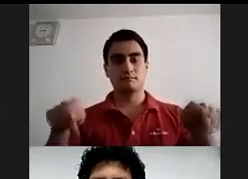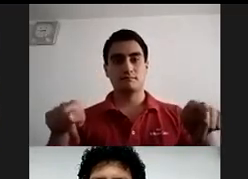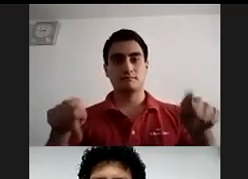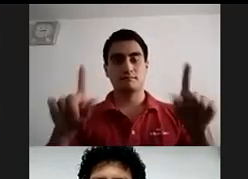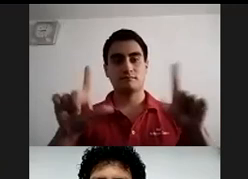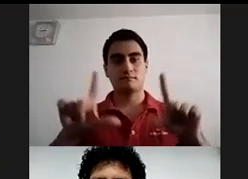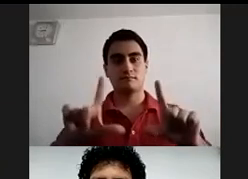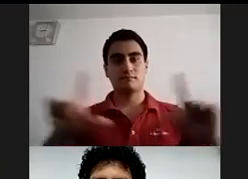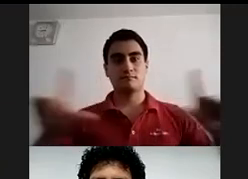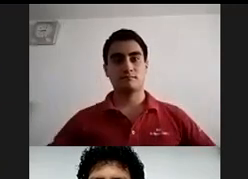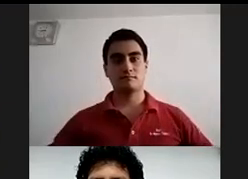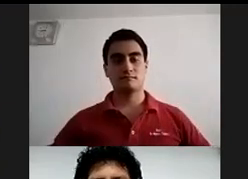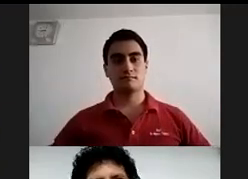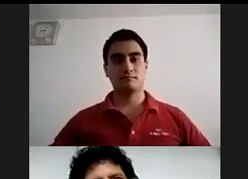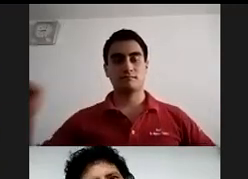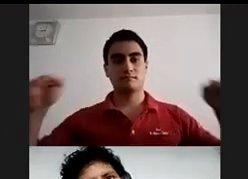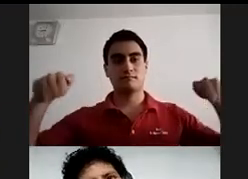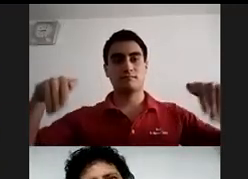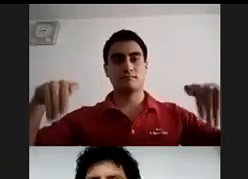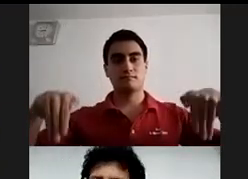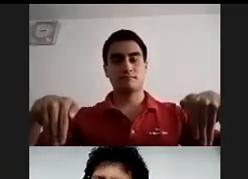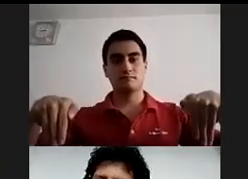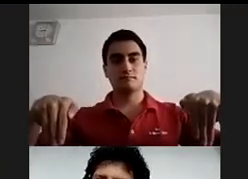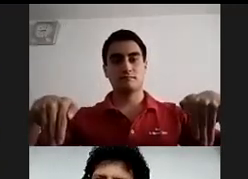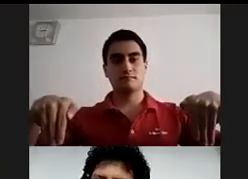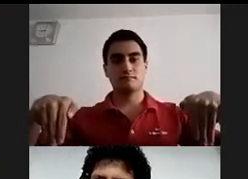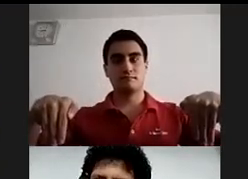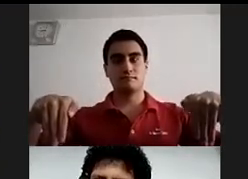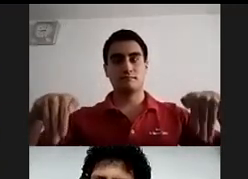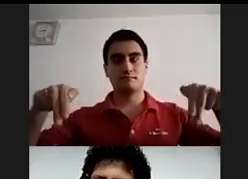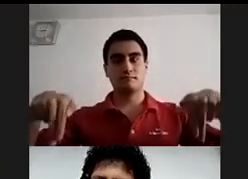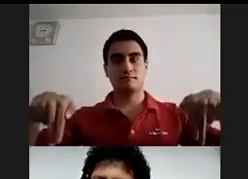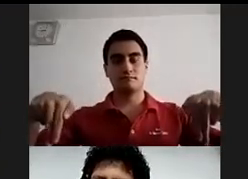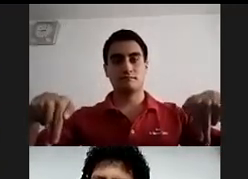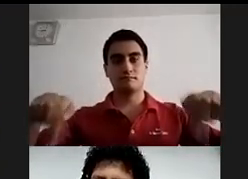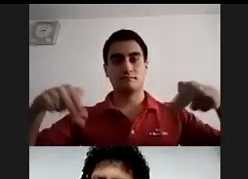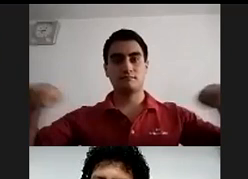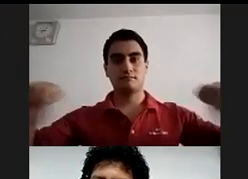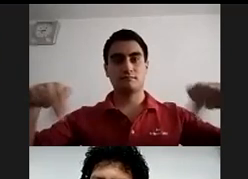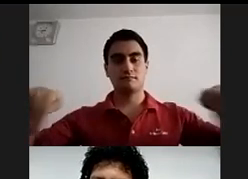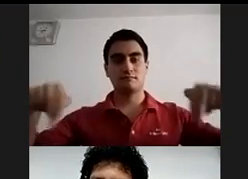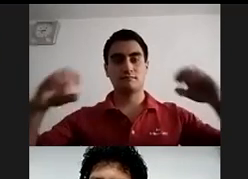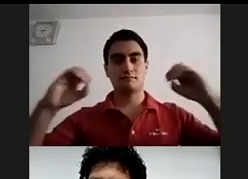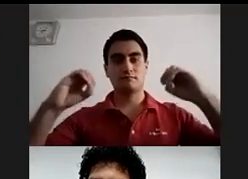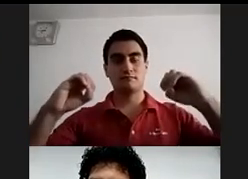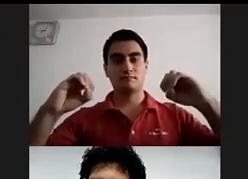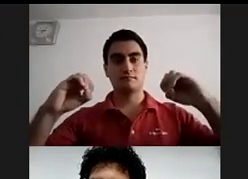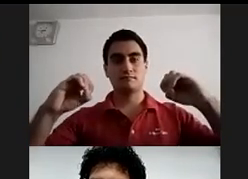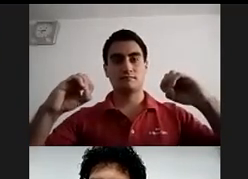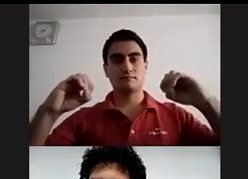hay modismos, regionalismos. Por ejemplo, en el norte la palabra siglo me parece que es así, y en el norte la hacen así.